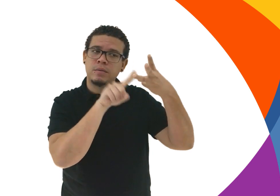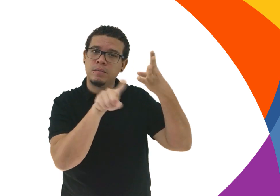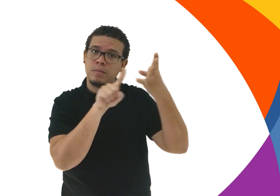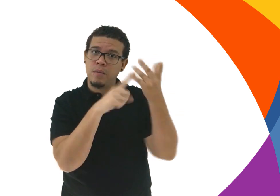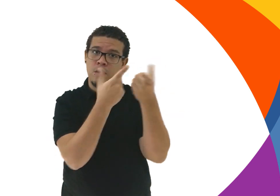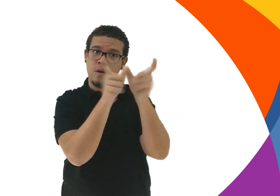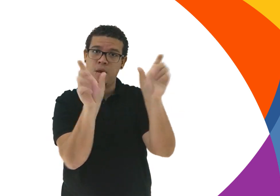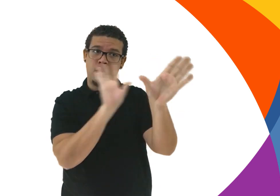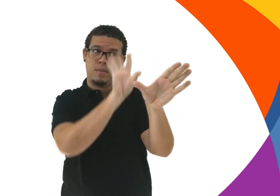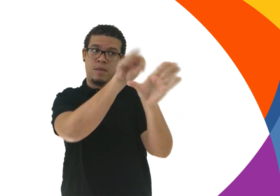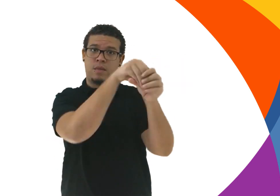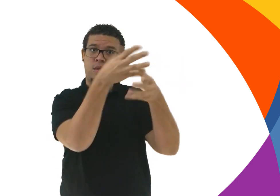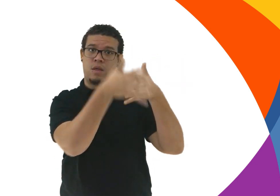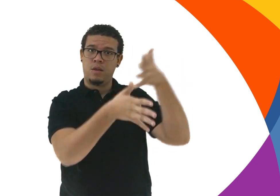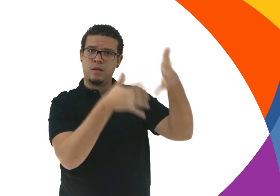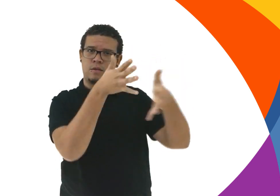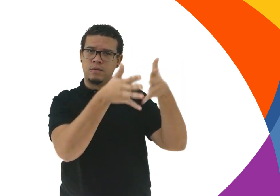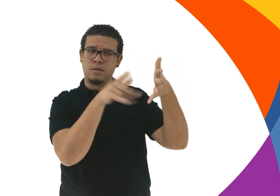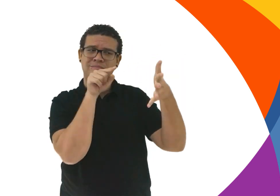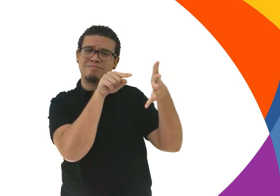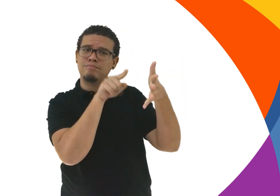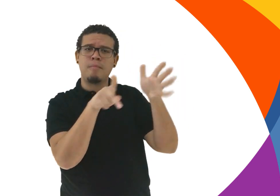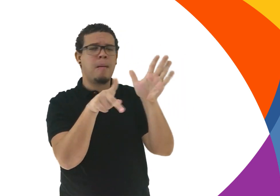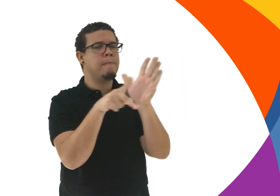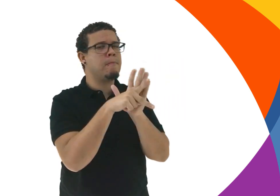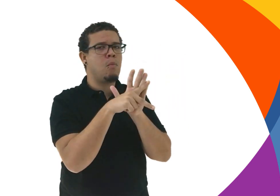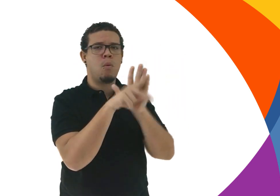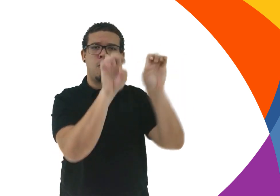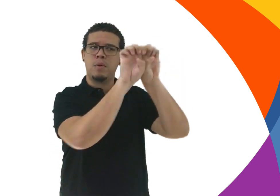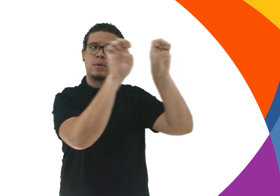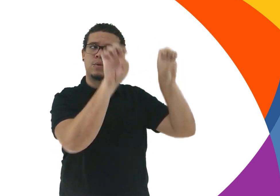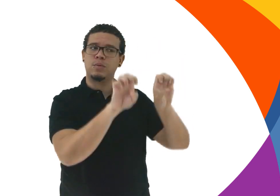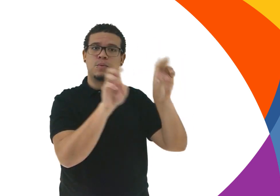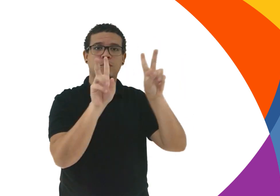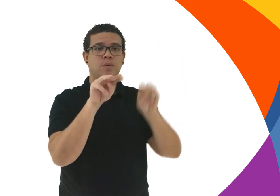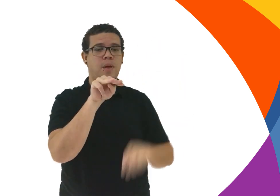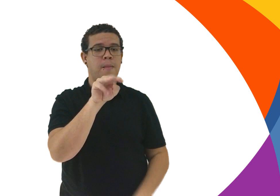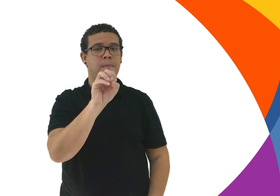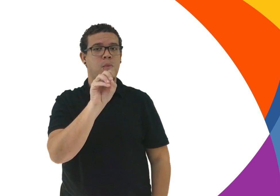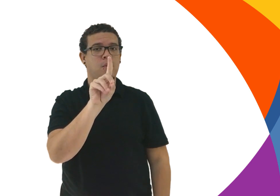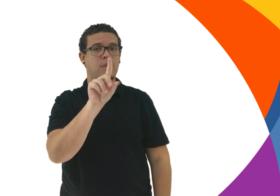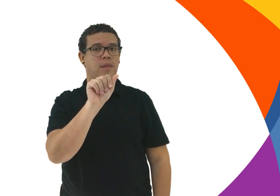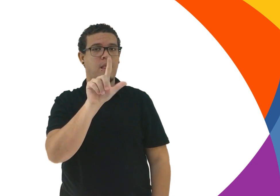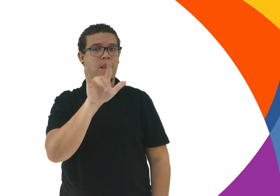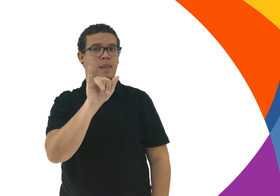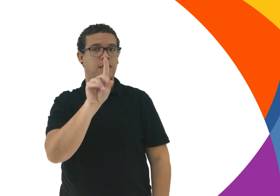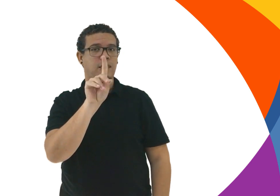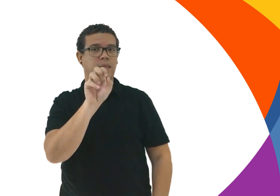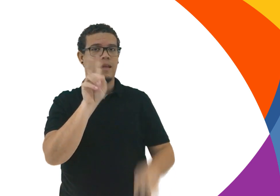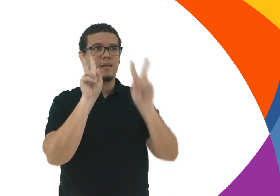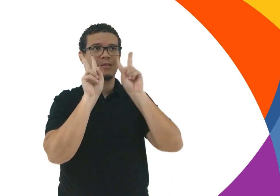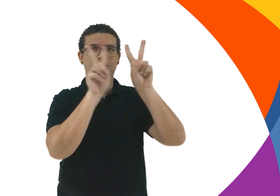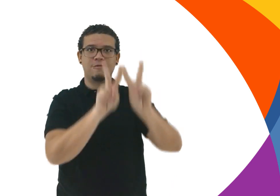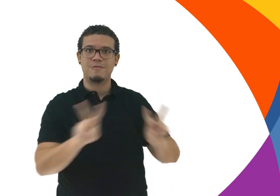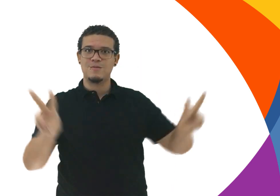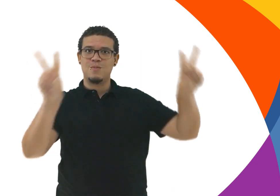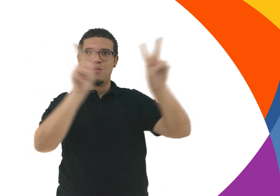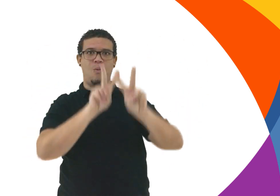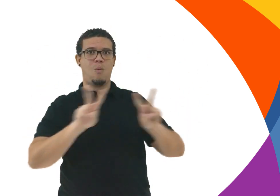Iremos agora apresentar os aspectos gramaticais gerais da língua de sinais, sua estrutura, a